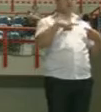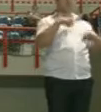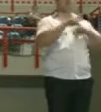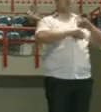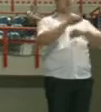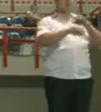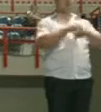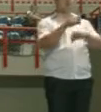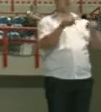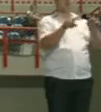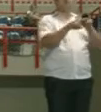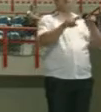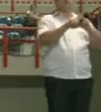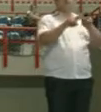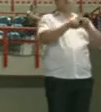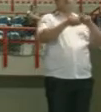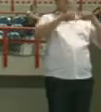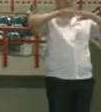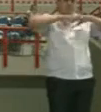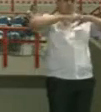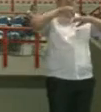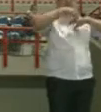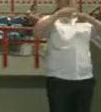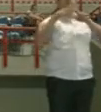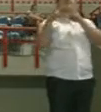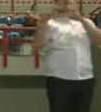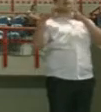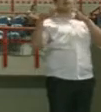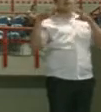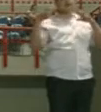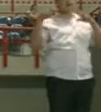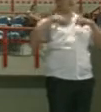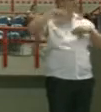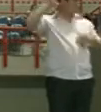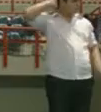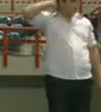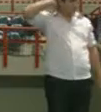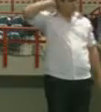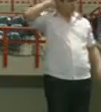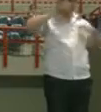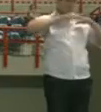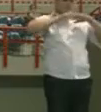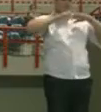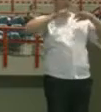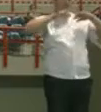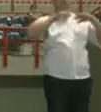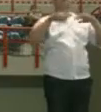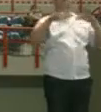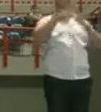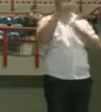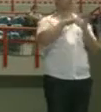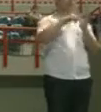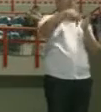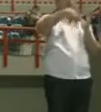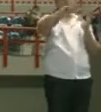contestado ali na fronteira de Santa Catarina e do Paraná. Ok? Em todo o